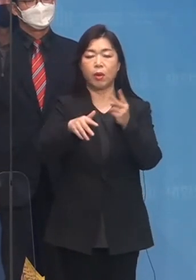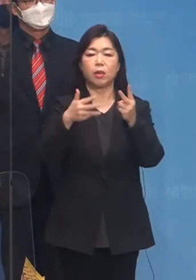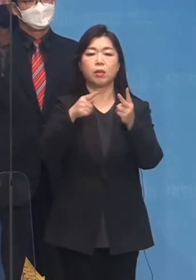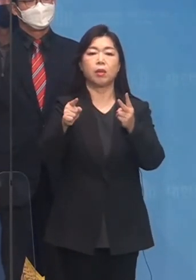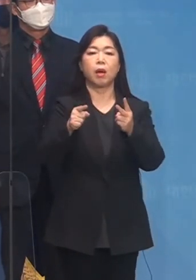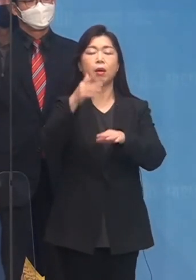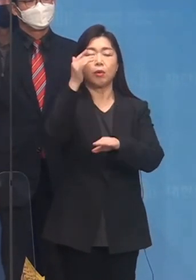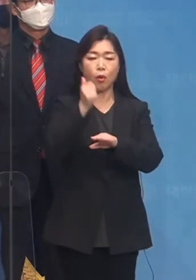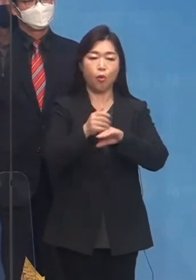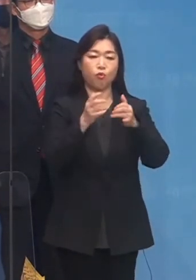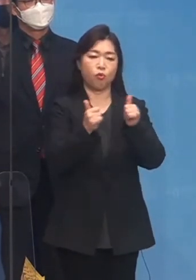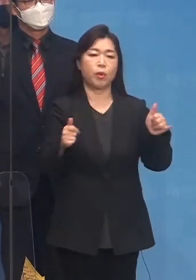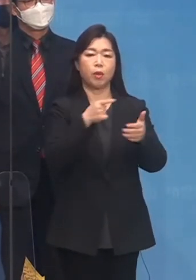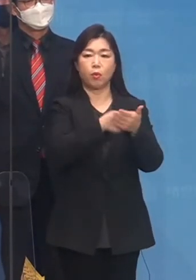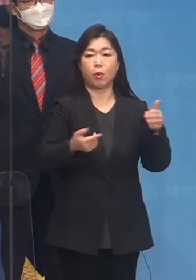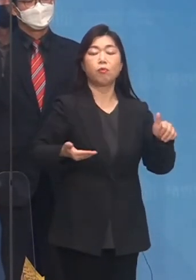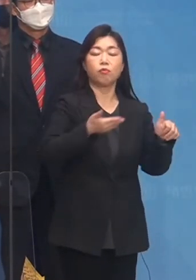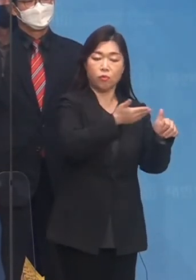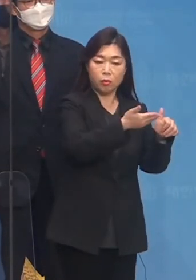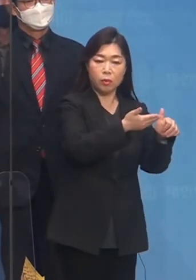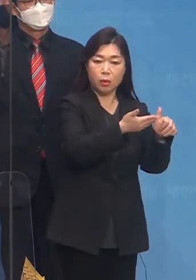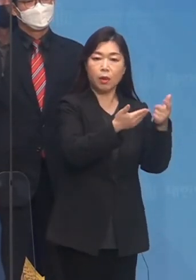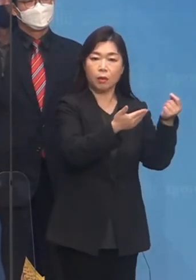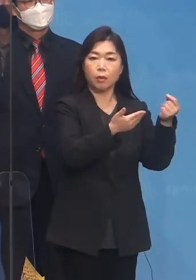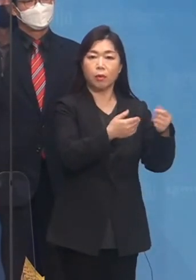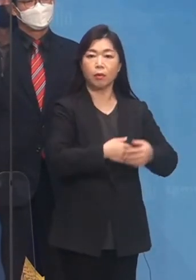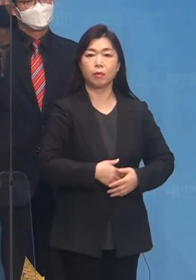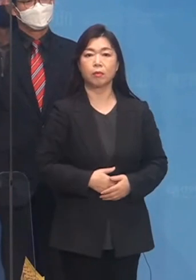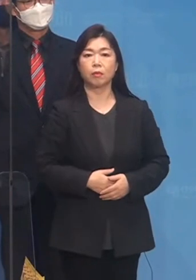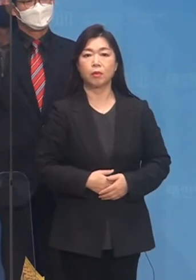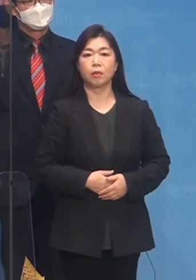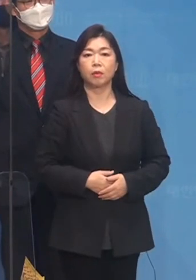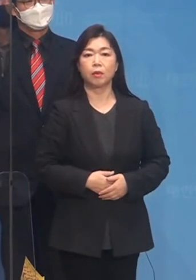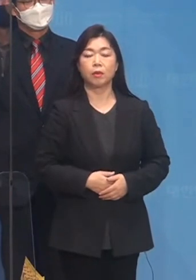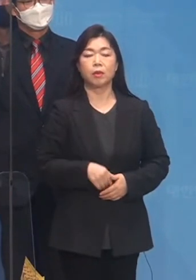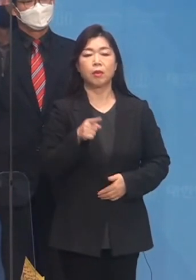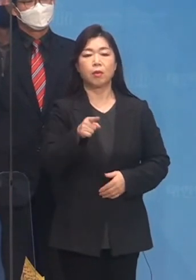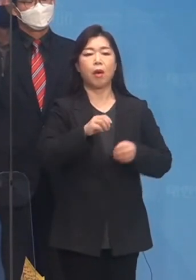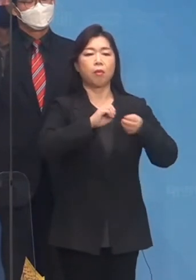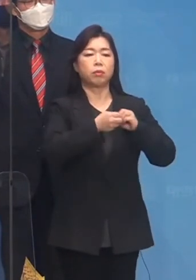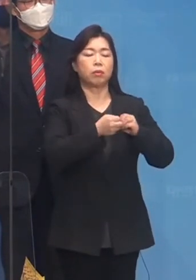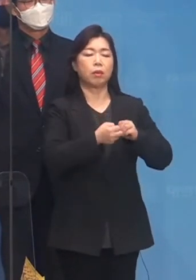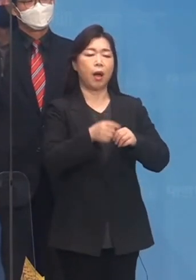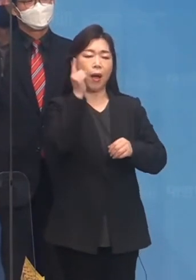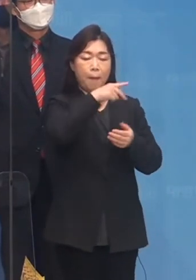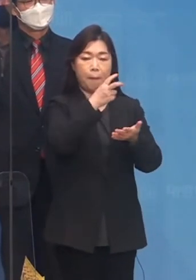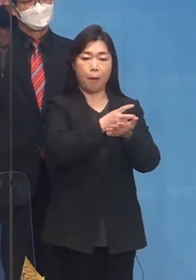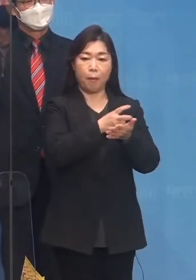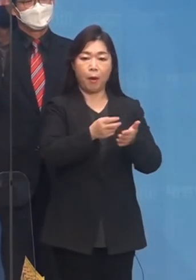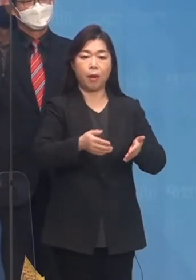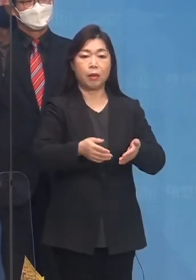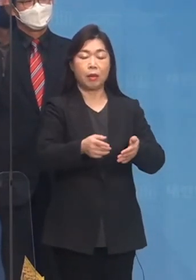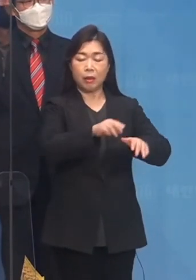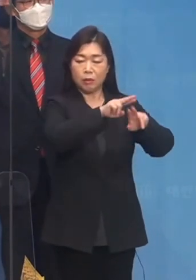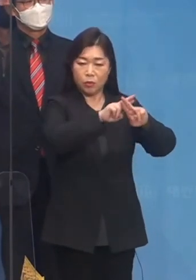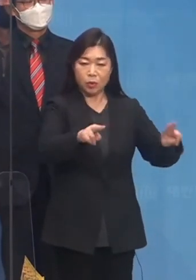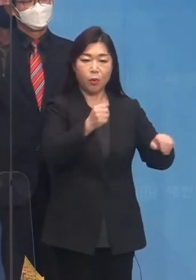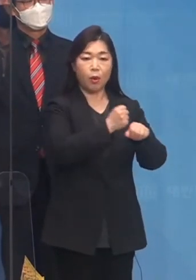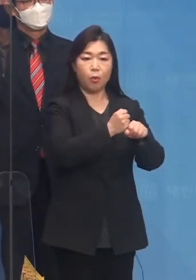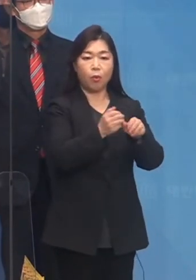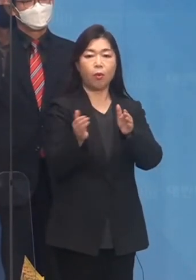피해는 결국 국민한테 갈 거라는 생각을 합니다. 끝으로 이런 졸속적인 악법을